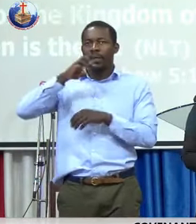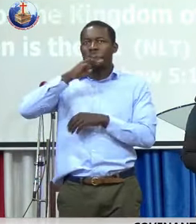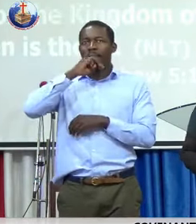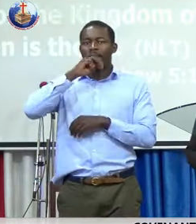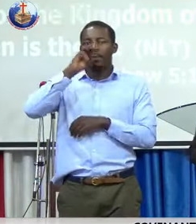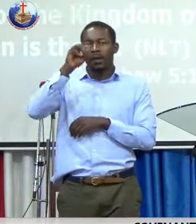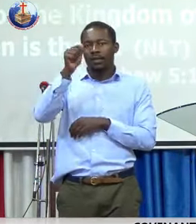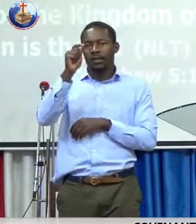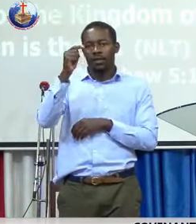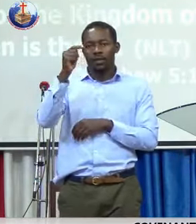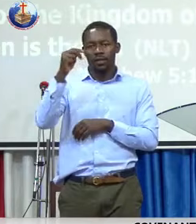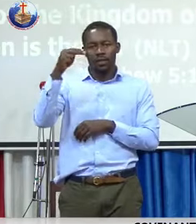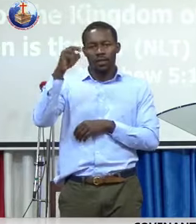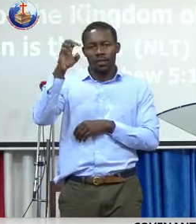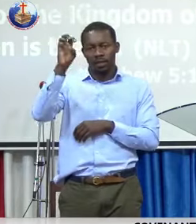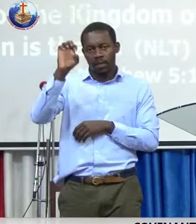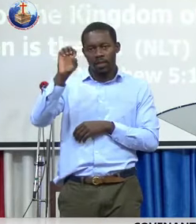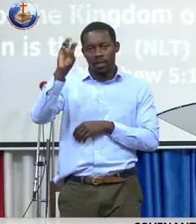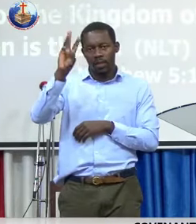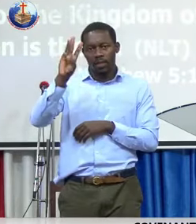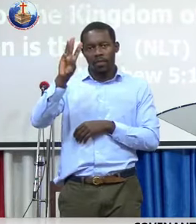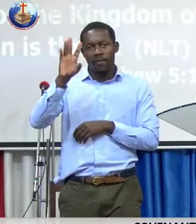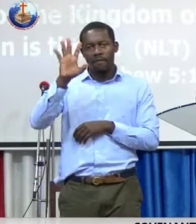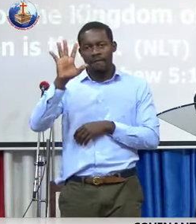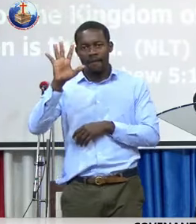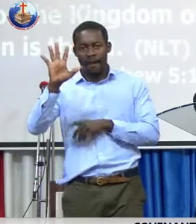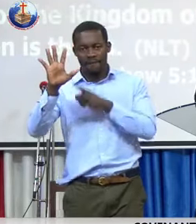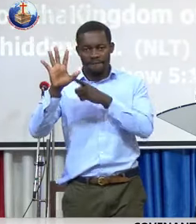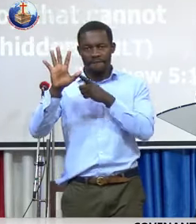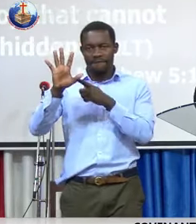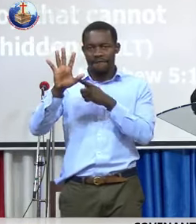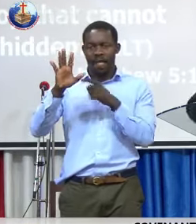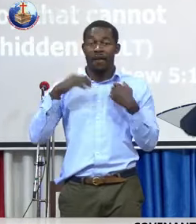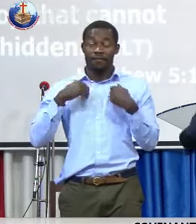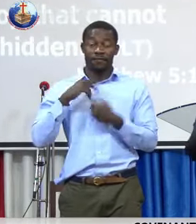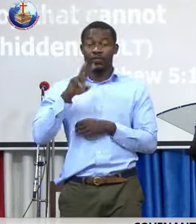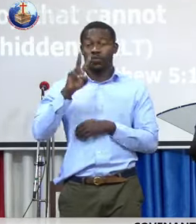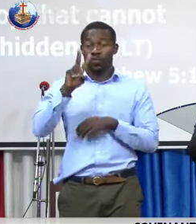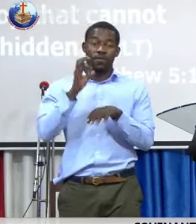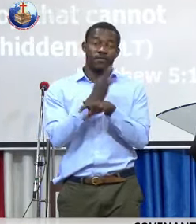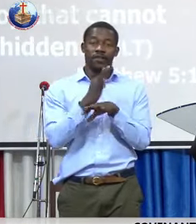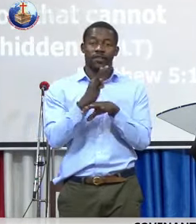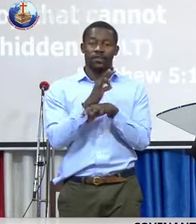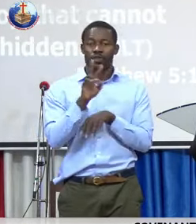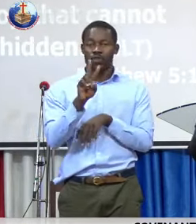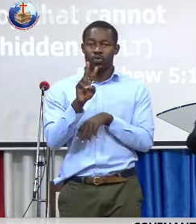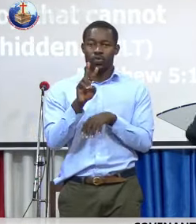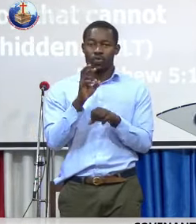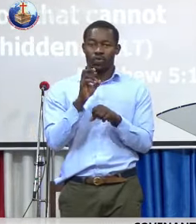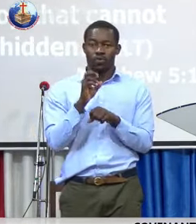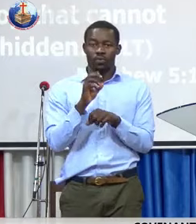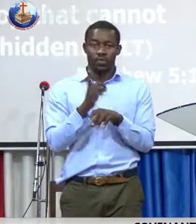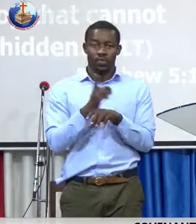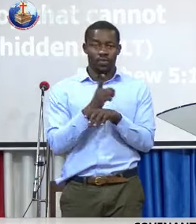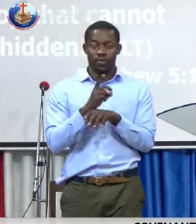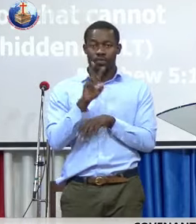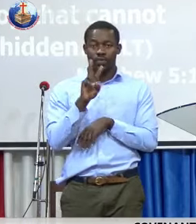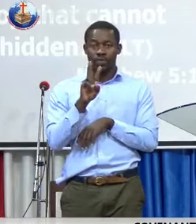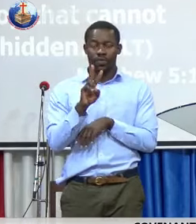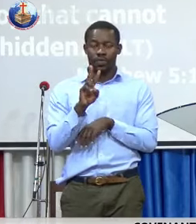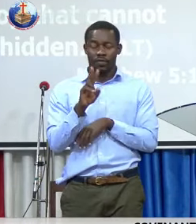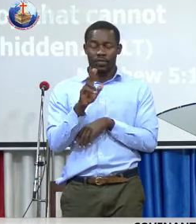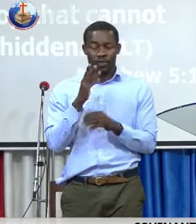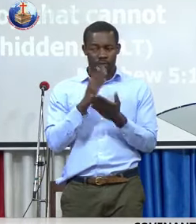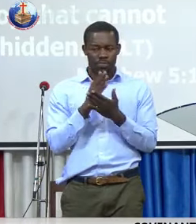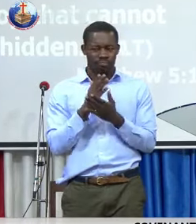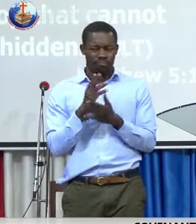nuru katika Mathayo 5. Light has two functions. Nuru ina kazi mbili. Actually it is one function that can be